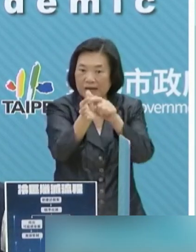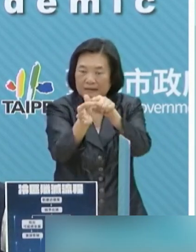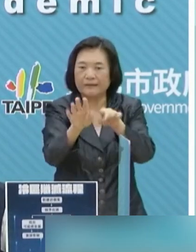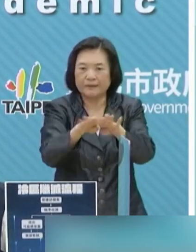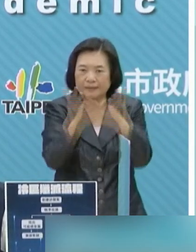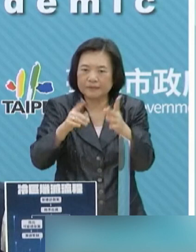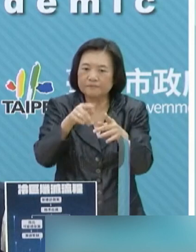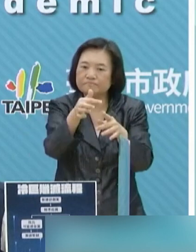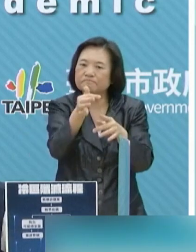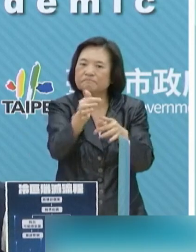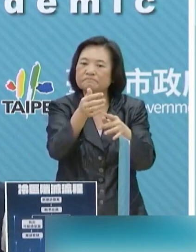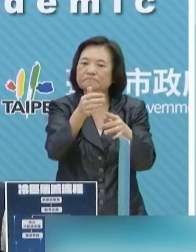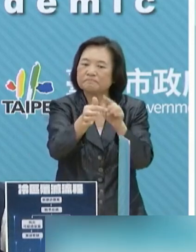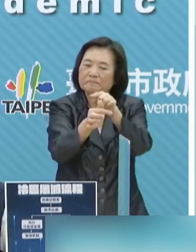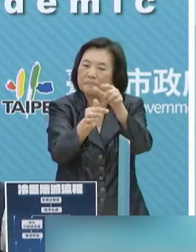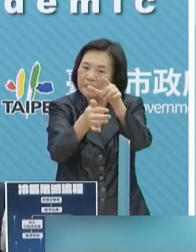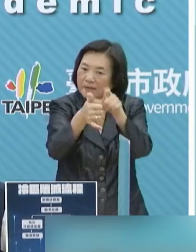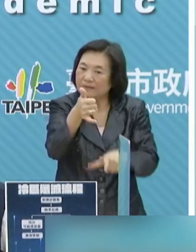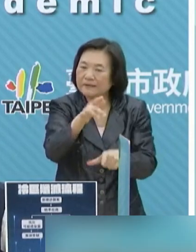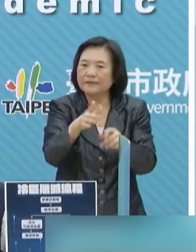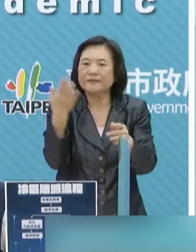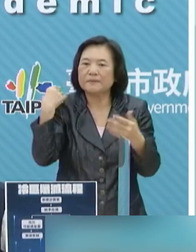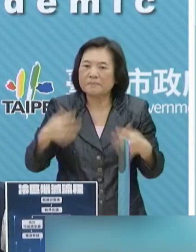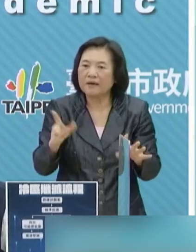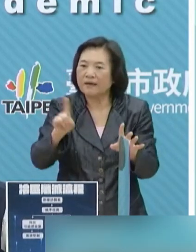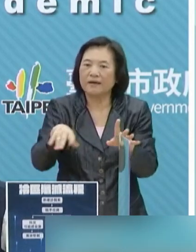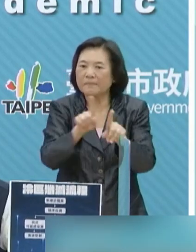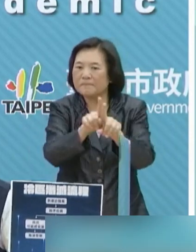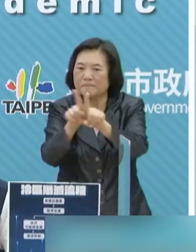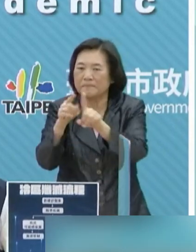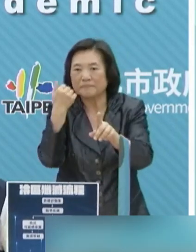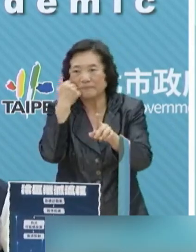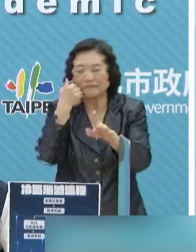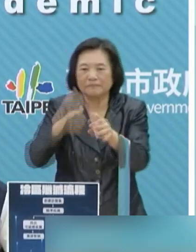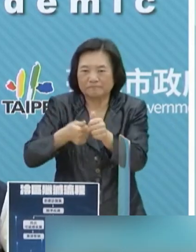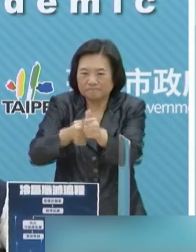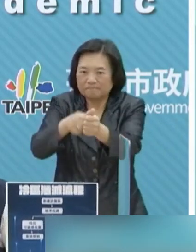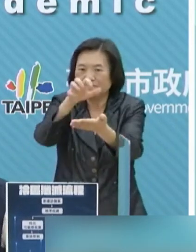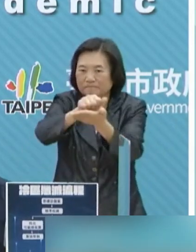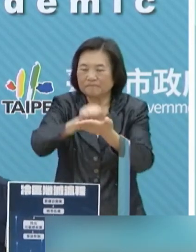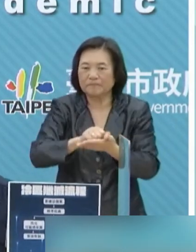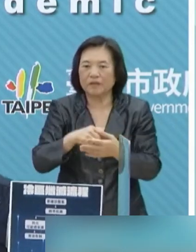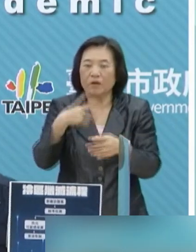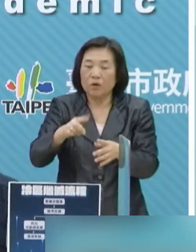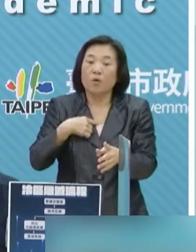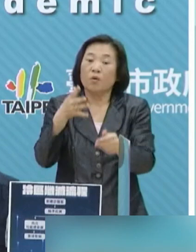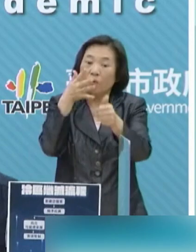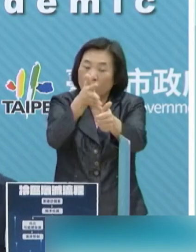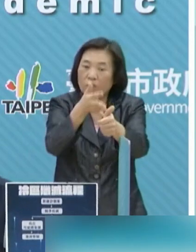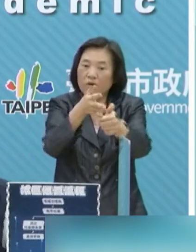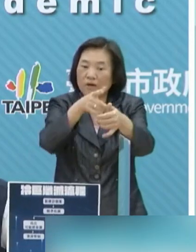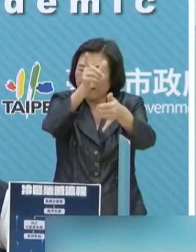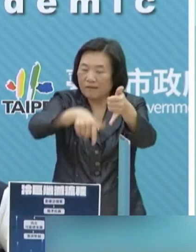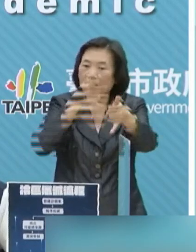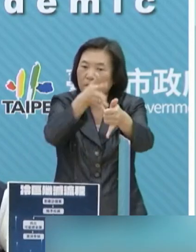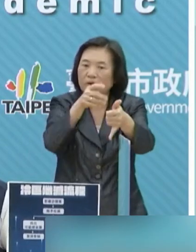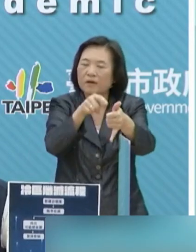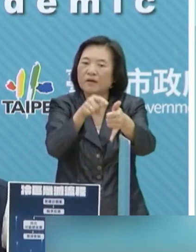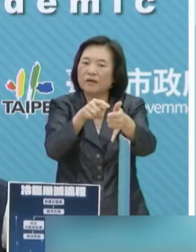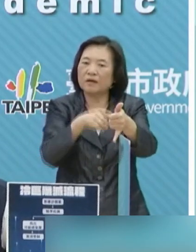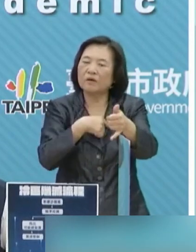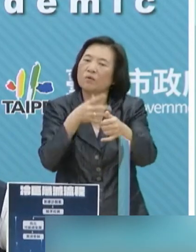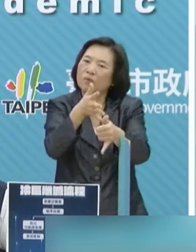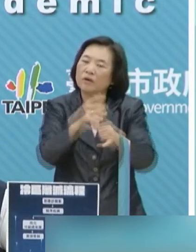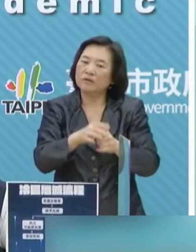做普筛哦，坦白讲，在公共卫生学上的考量还是有问题。为什么？如果那个地方他每次做了